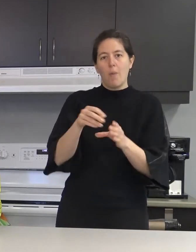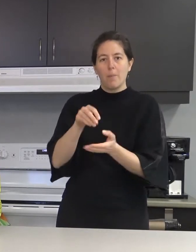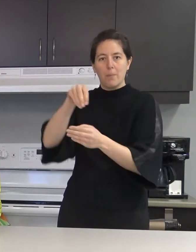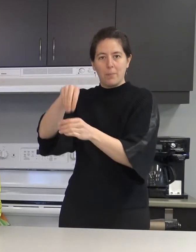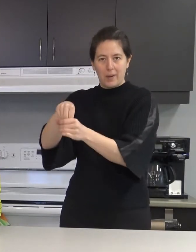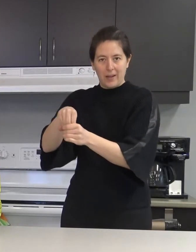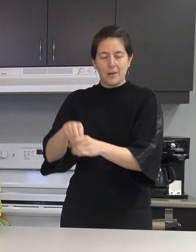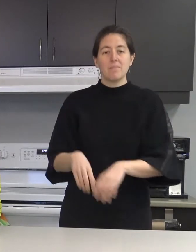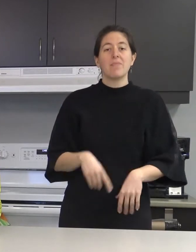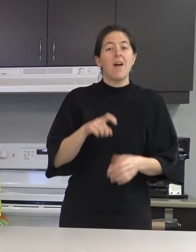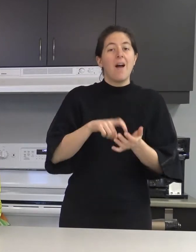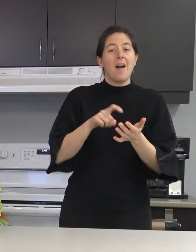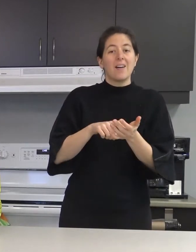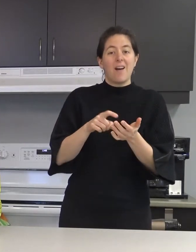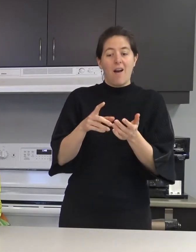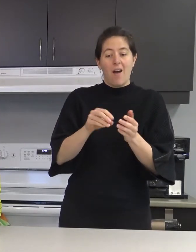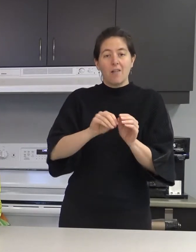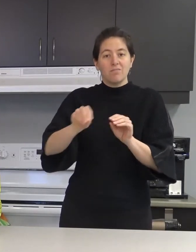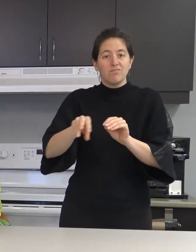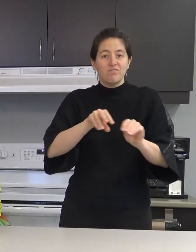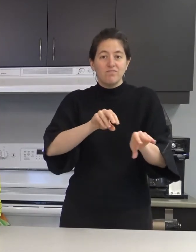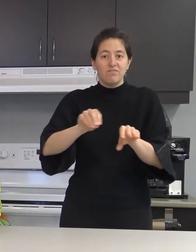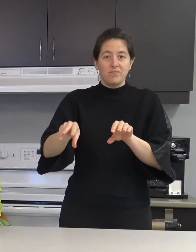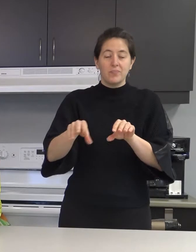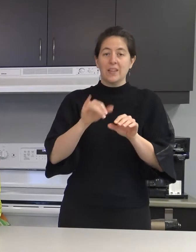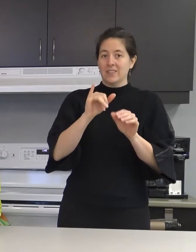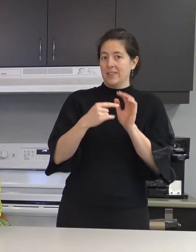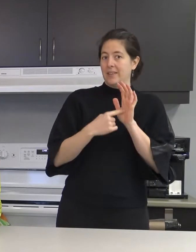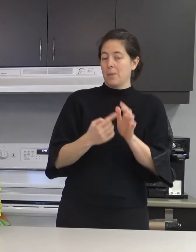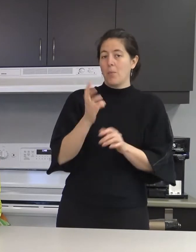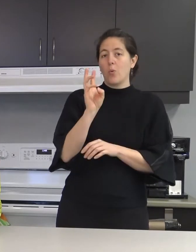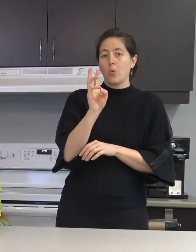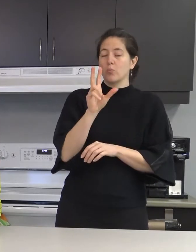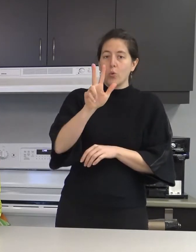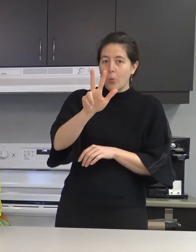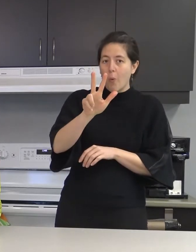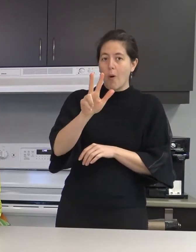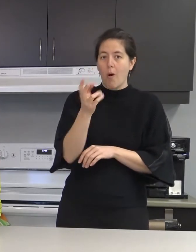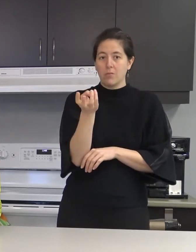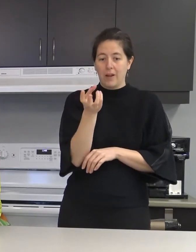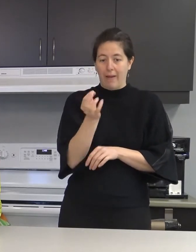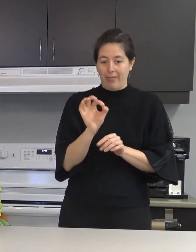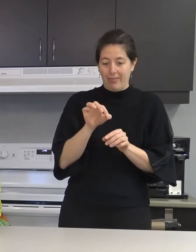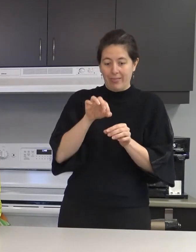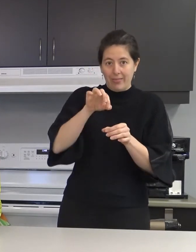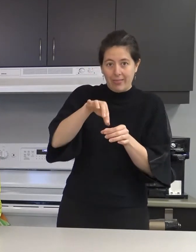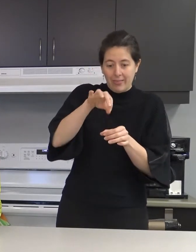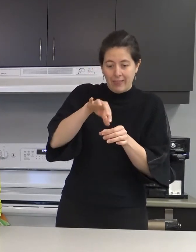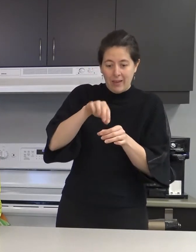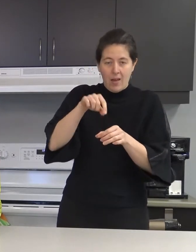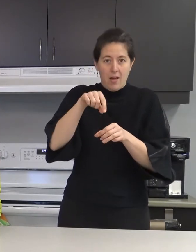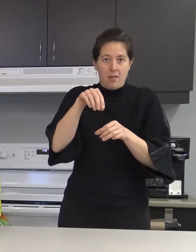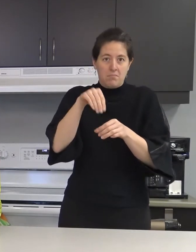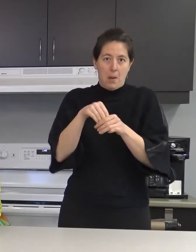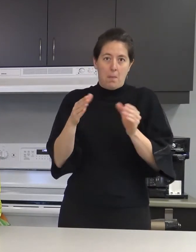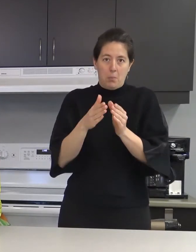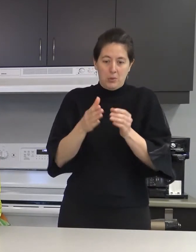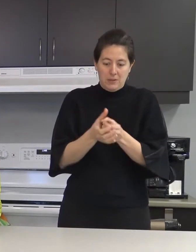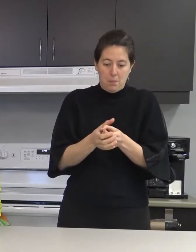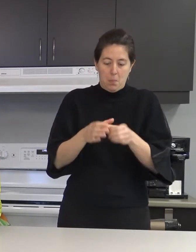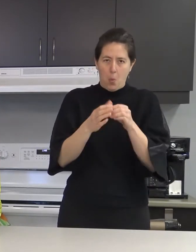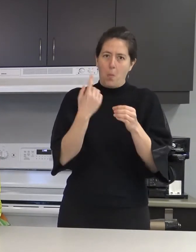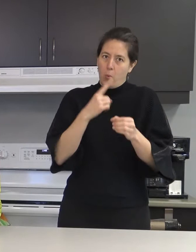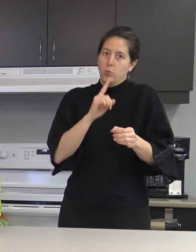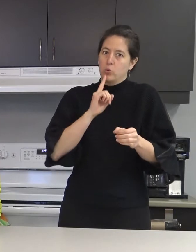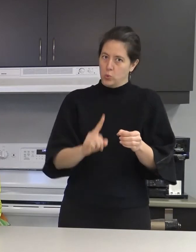éclaircit? Donc, si vous avez semé 3 graines dans un pot individuel, pour être sûr d'avoir une réussite puis que